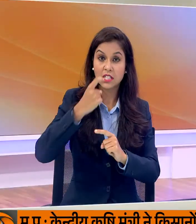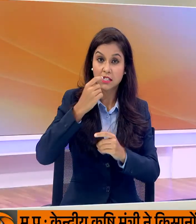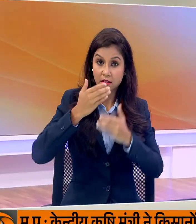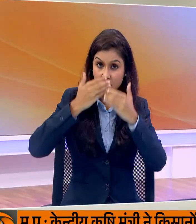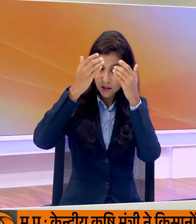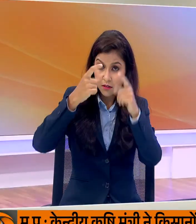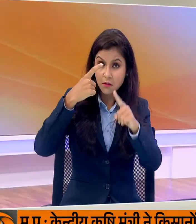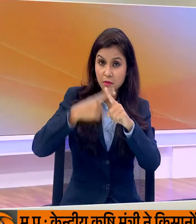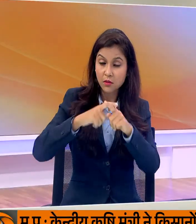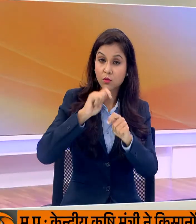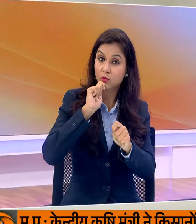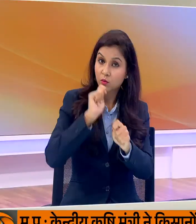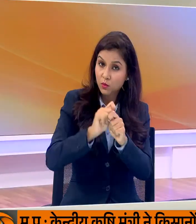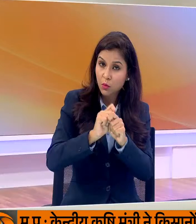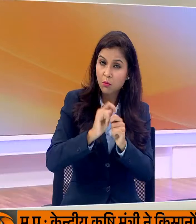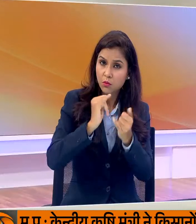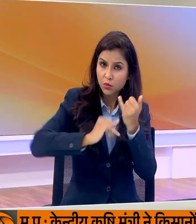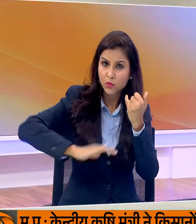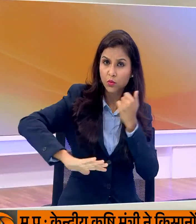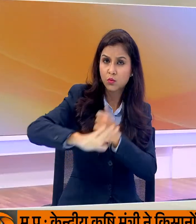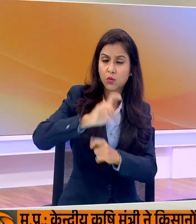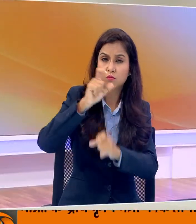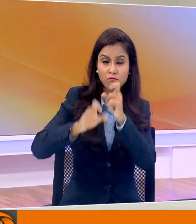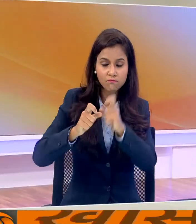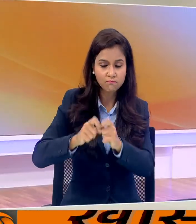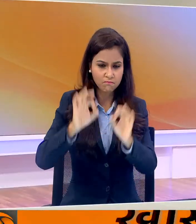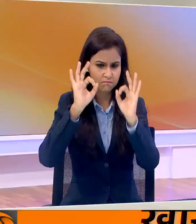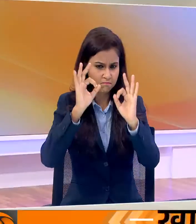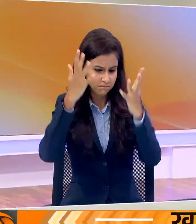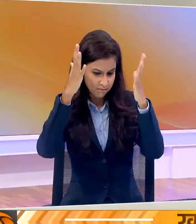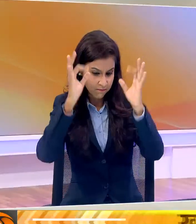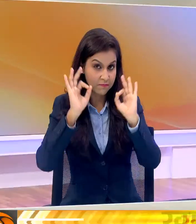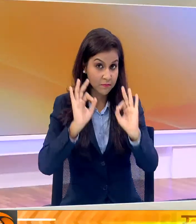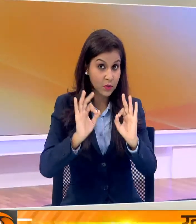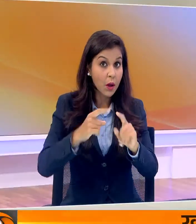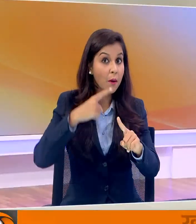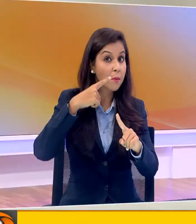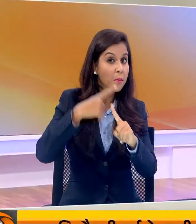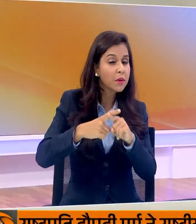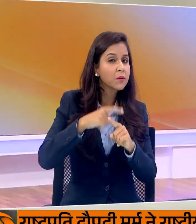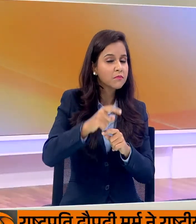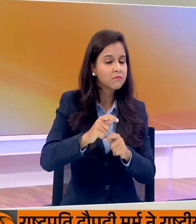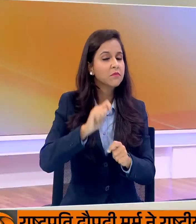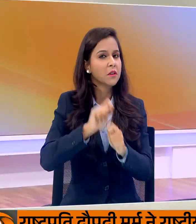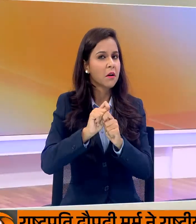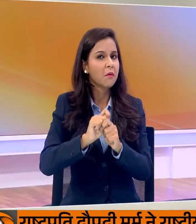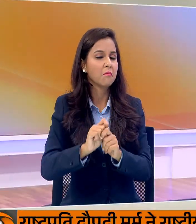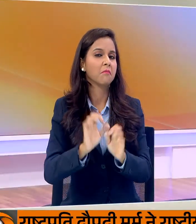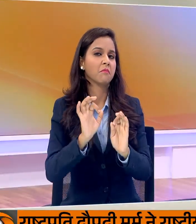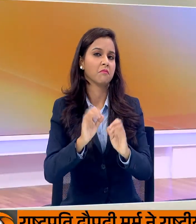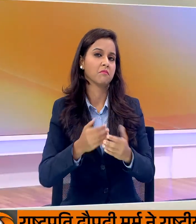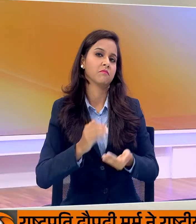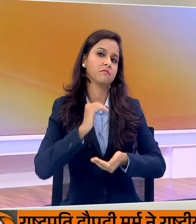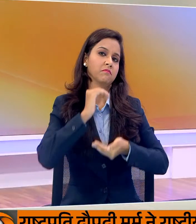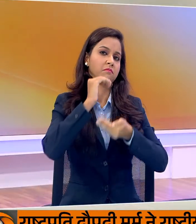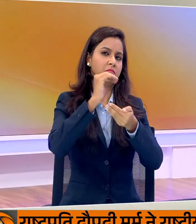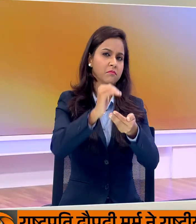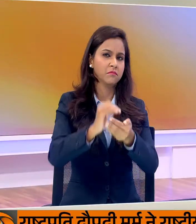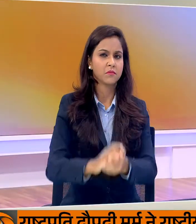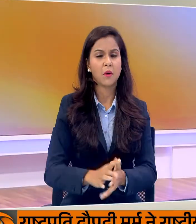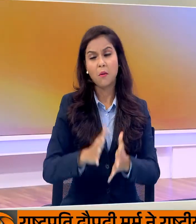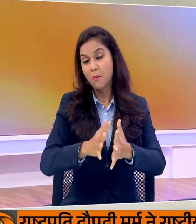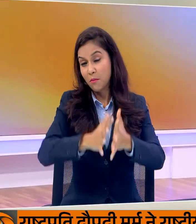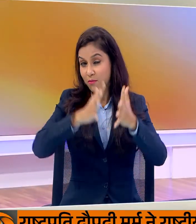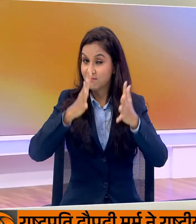नर्सिंग पेशेवरों को समाज के प्रति उनकी सराहनीय सेवाओं और उत्कृष्ट कार्यों के लिए दिया जाता है। मुझे